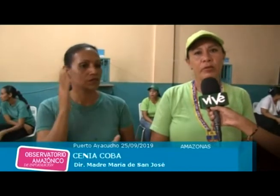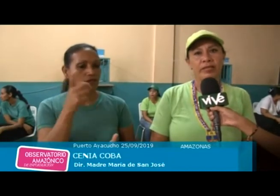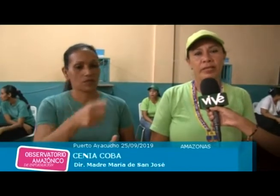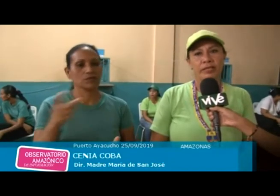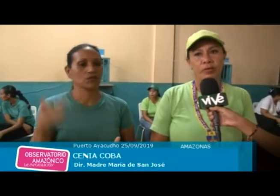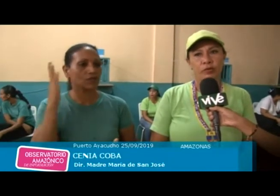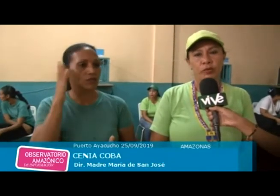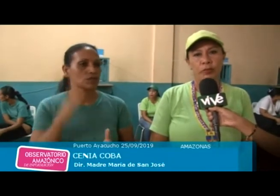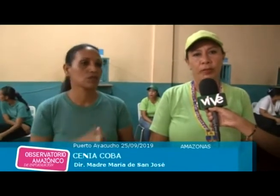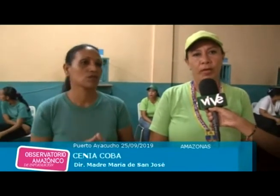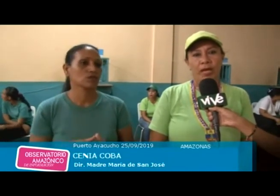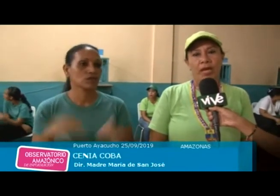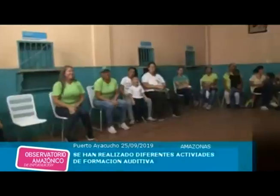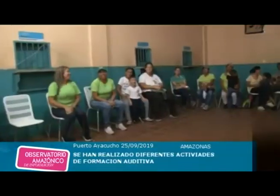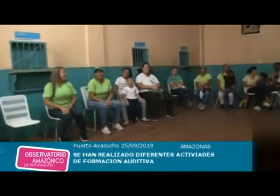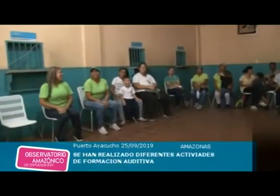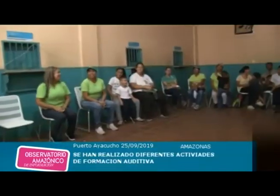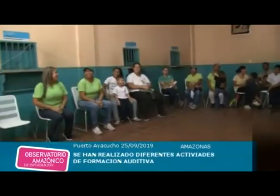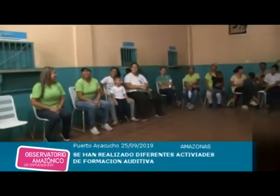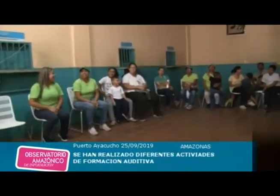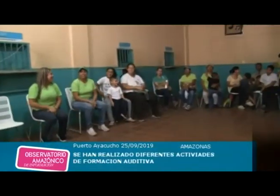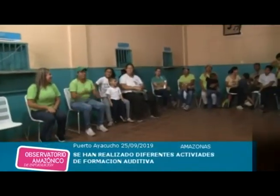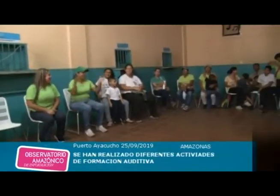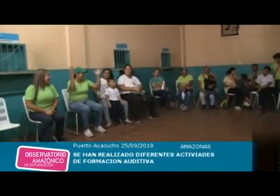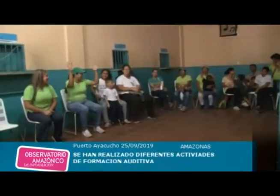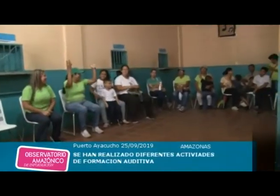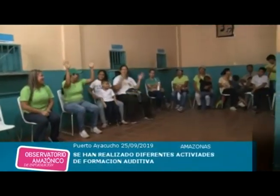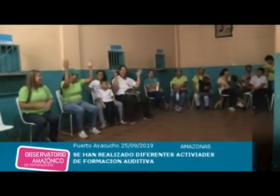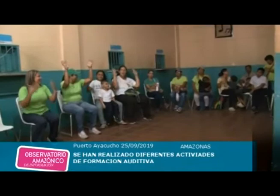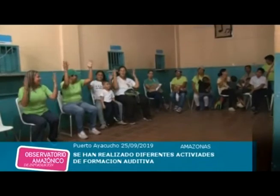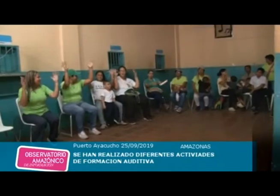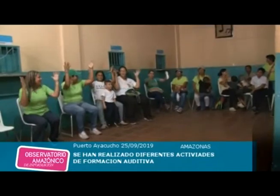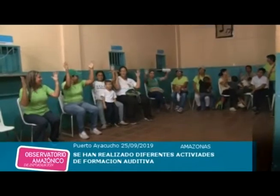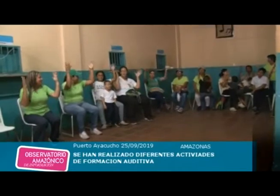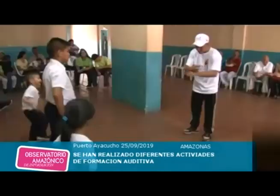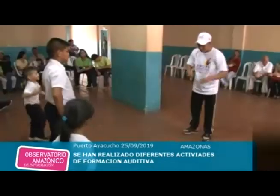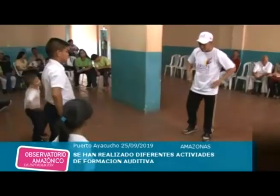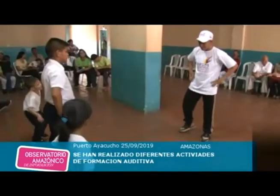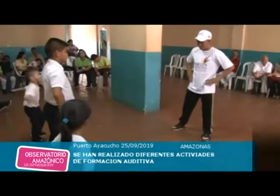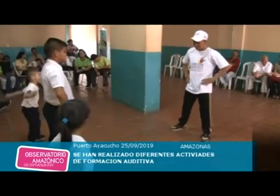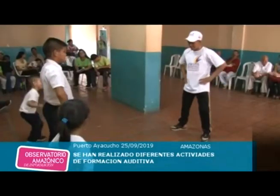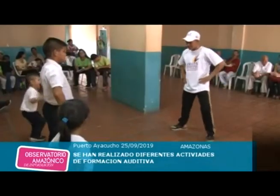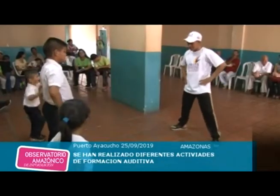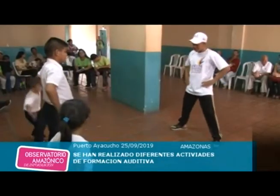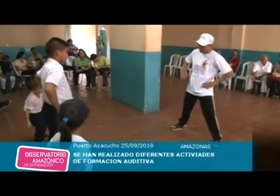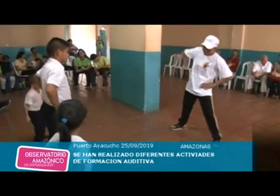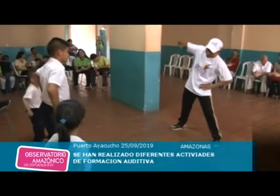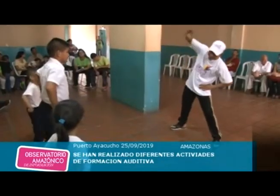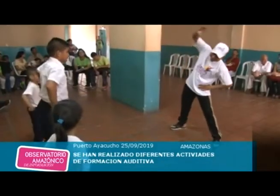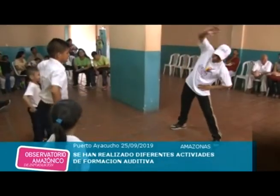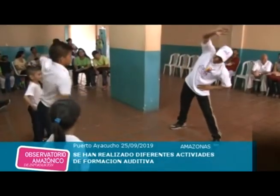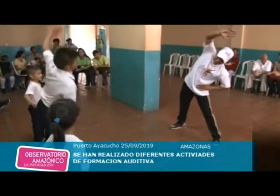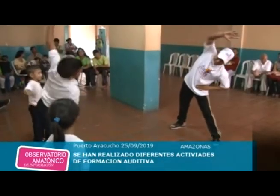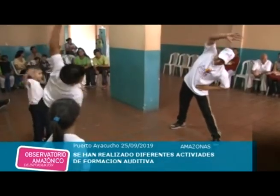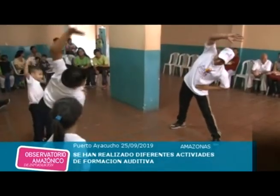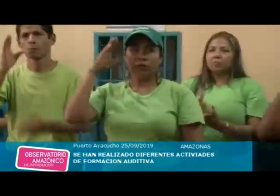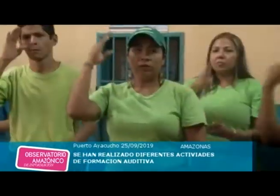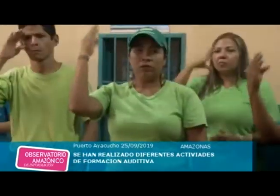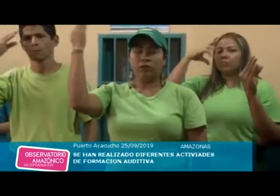nuestra institución, es importante resaltar que durante la semana hemos realizado diferentes actividades alusivas, pues,